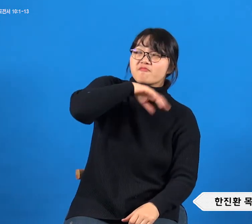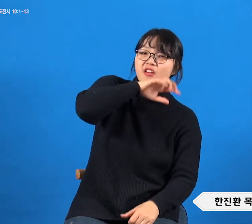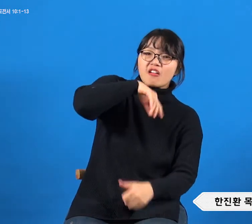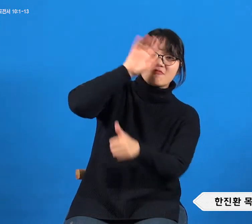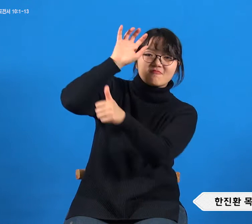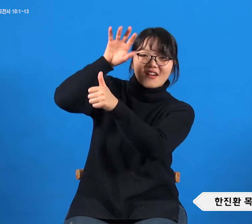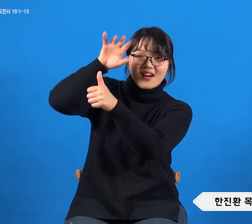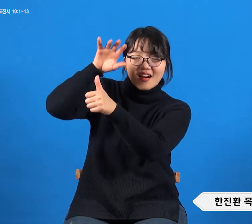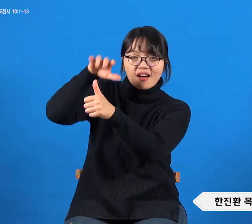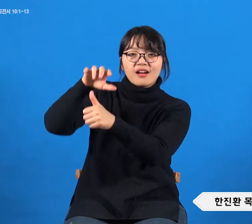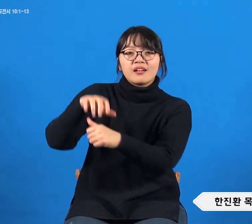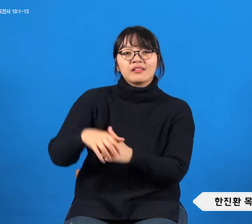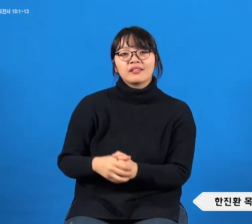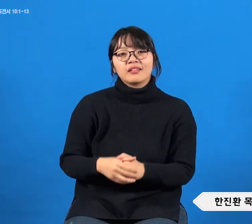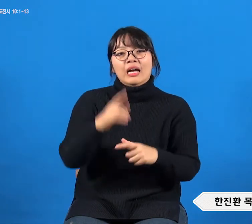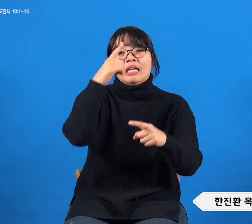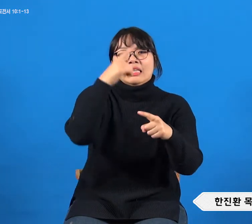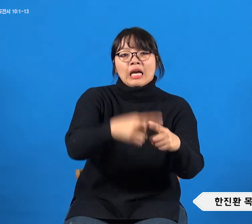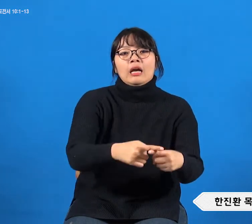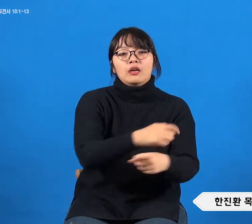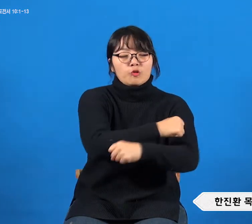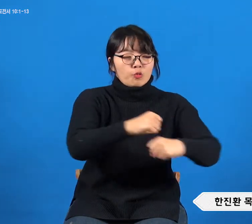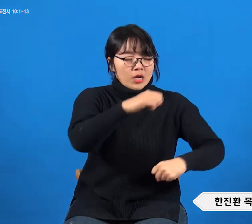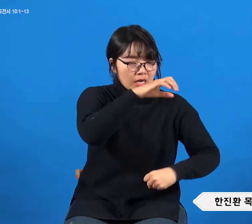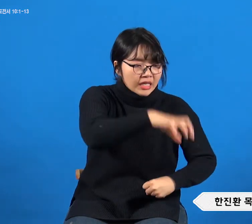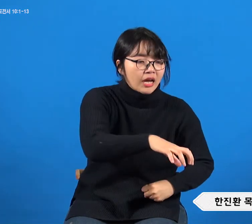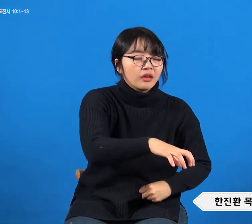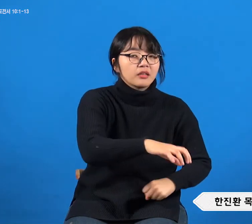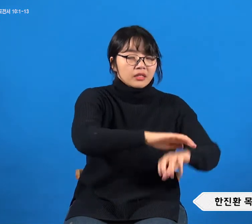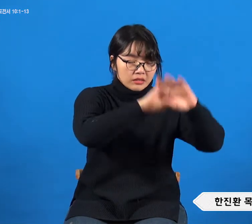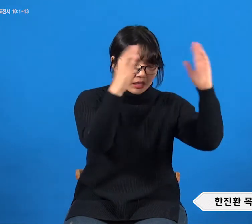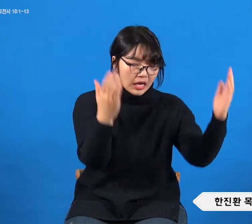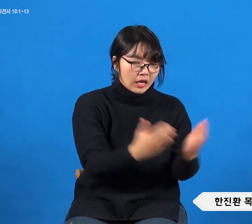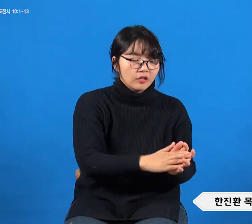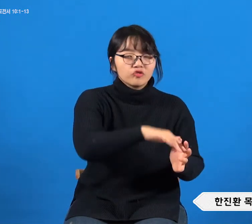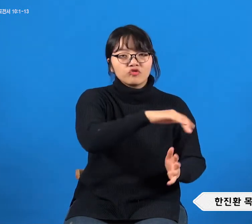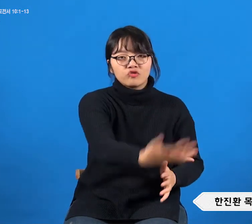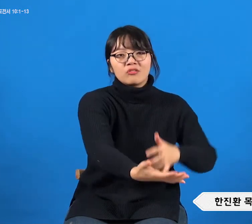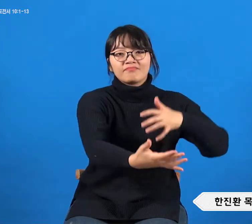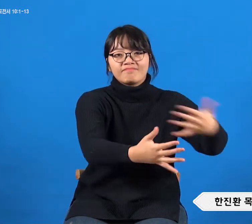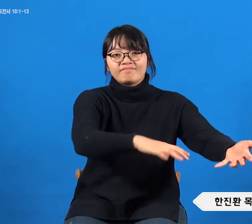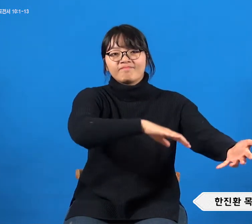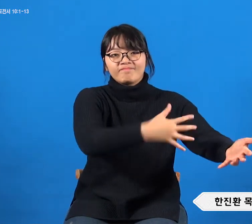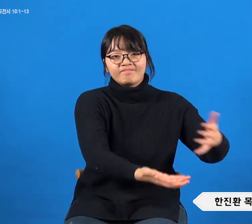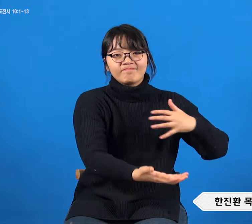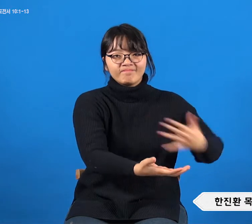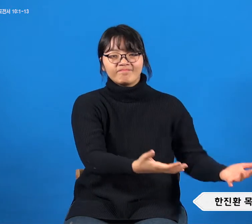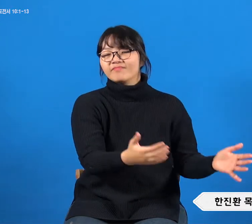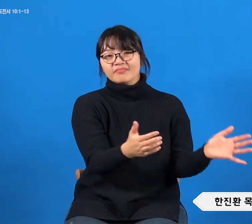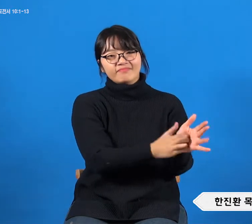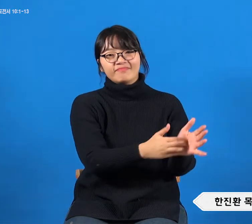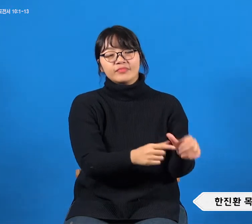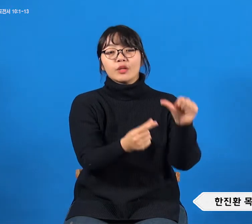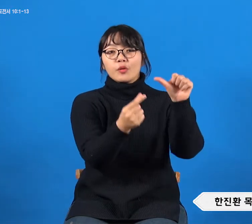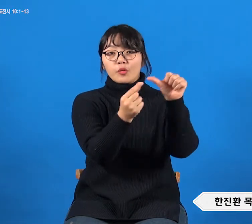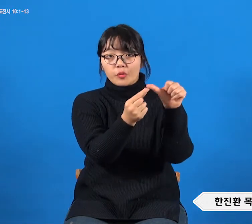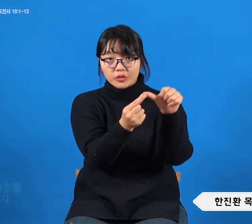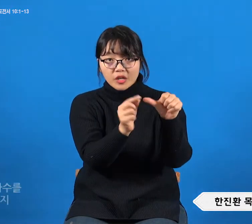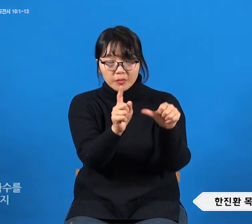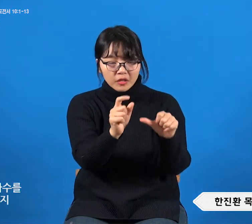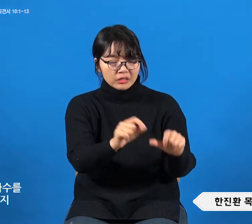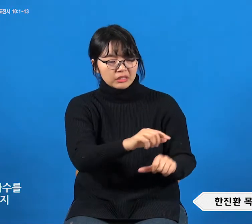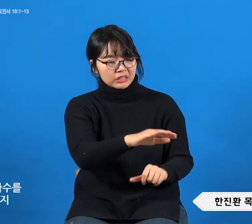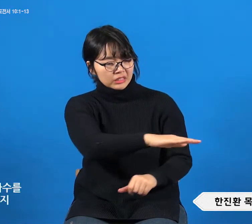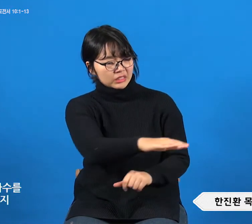원망을 쏟아놓고 그렇게 하다가 광야에서 다 죽고 말았습니다. 5절에 그러나 그들의